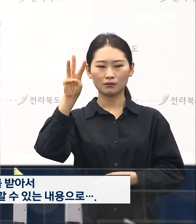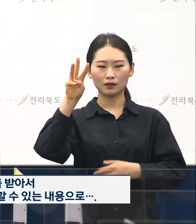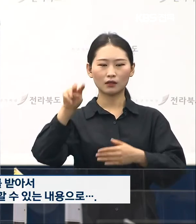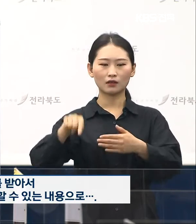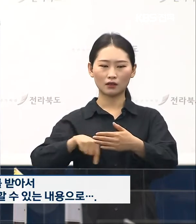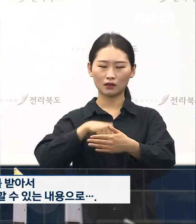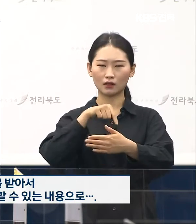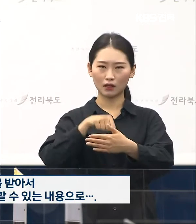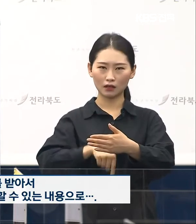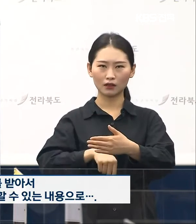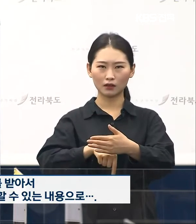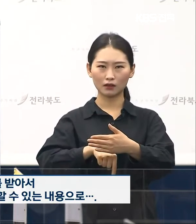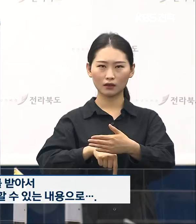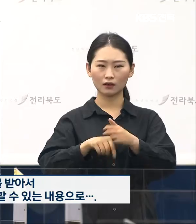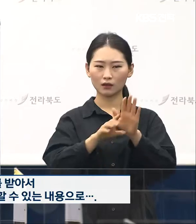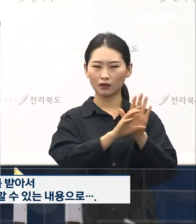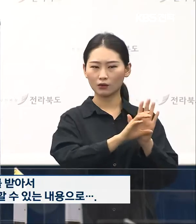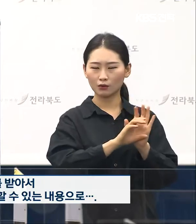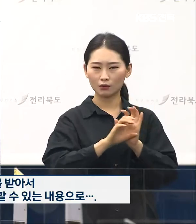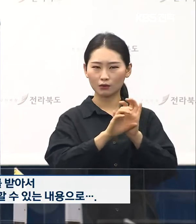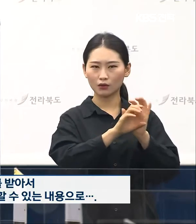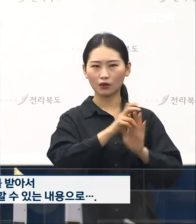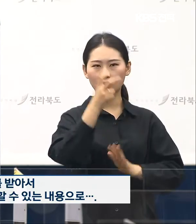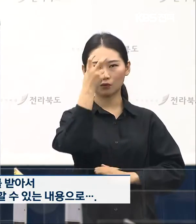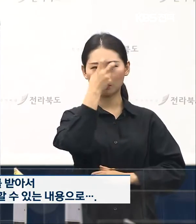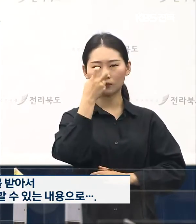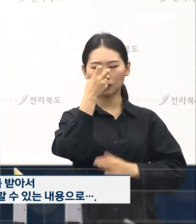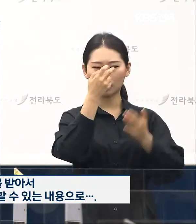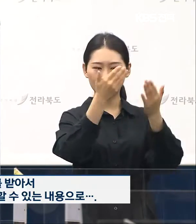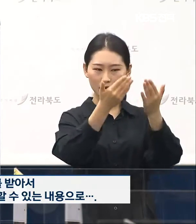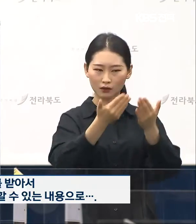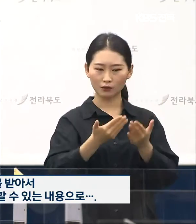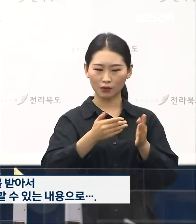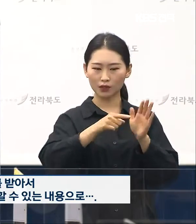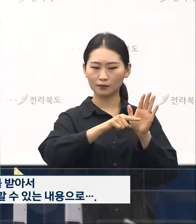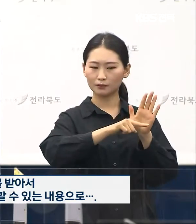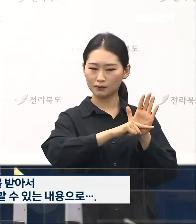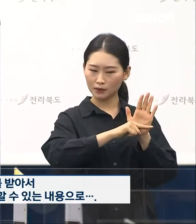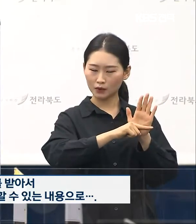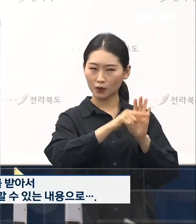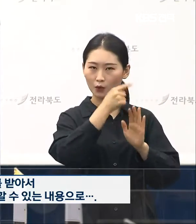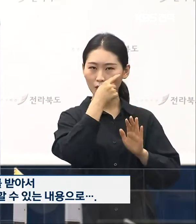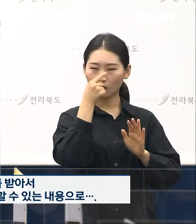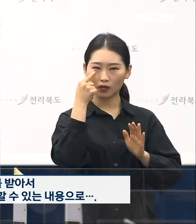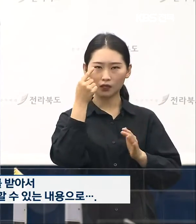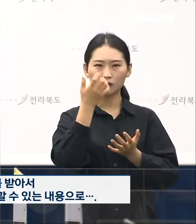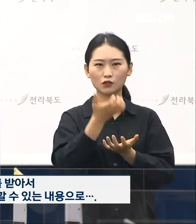진단검사를 받아서 음성 확인서를 제출을 해야만이